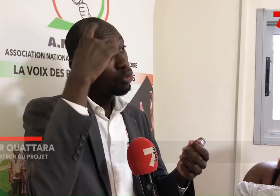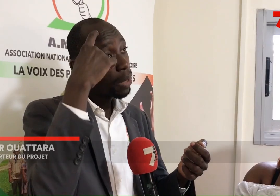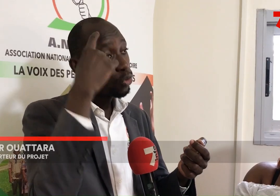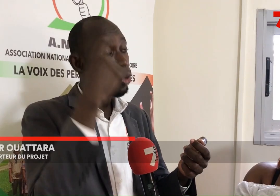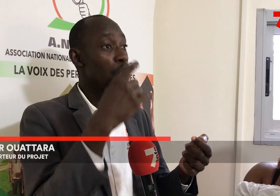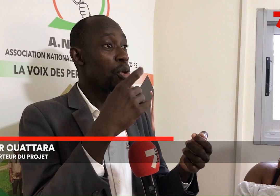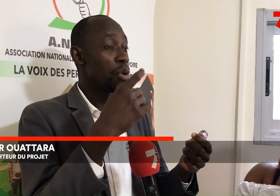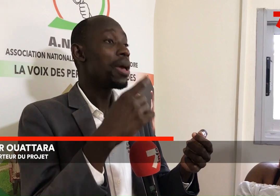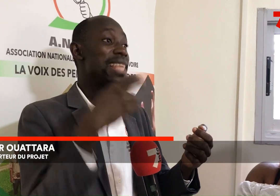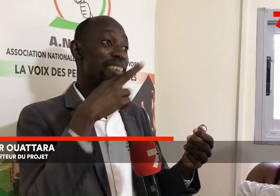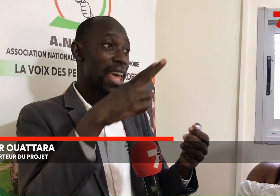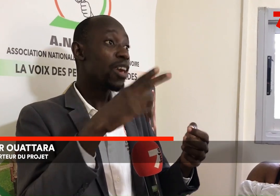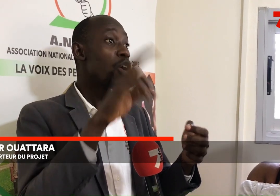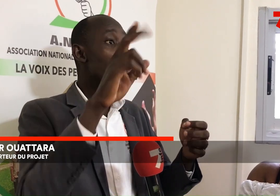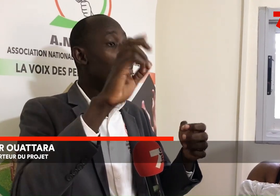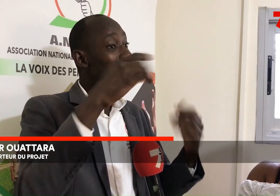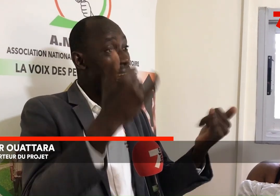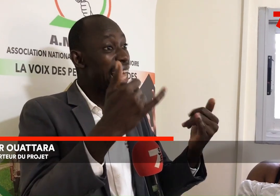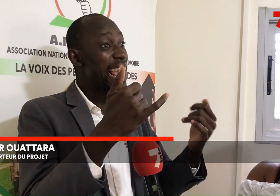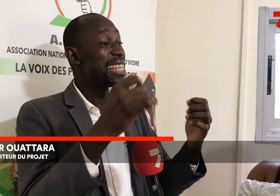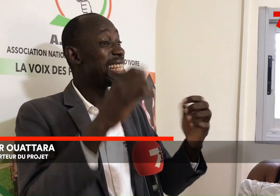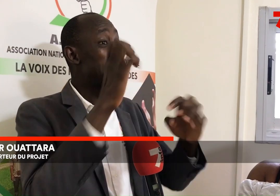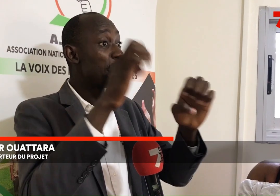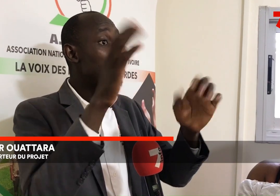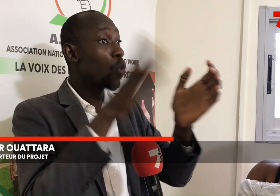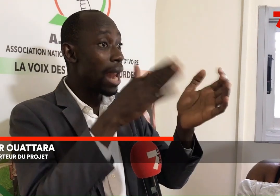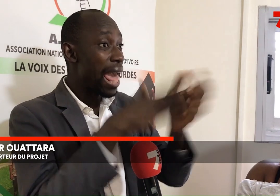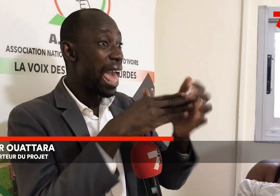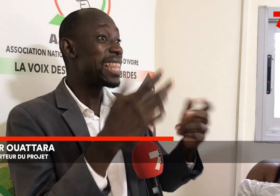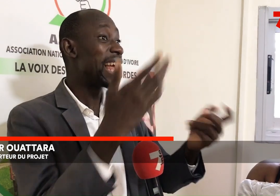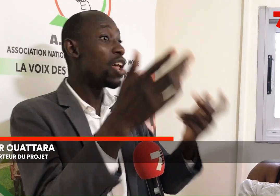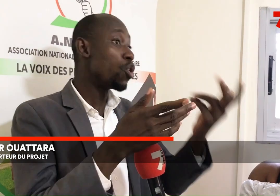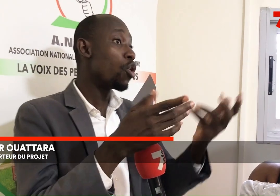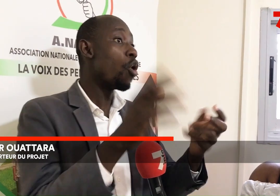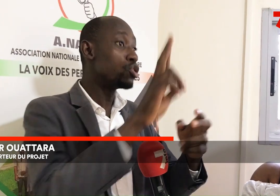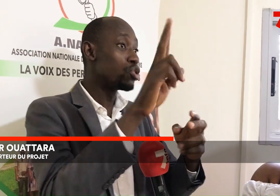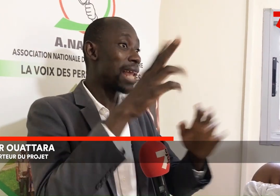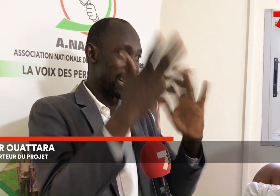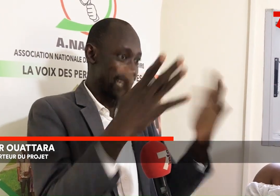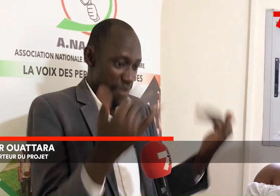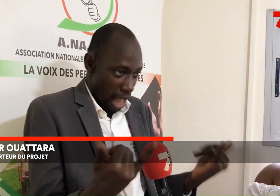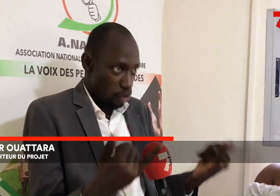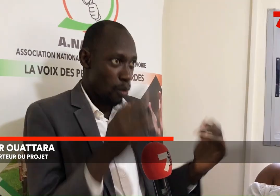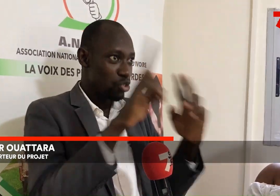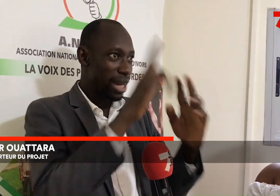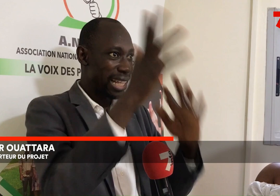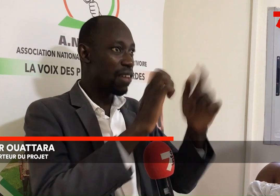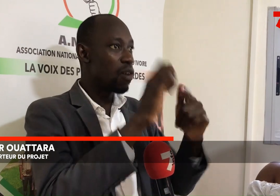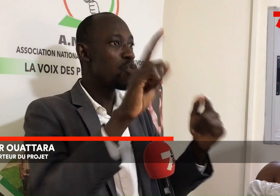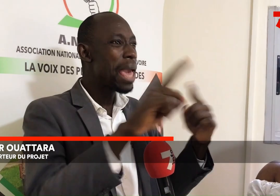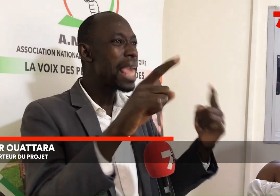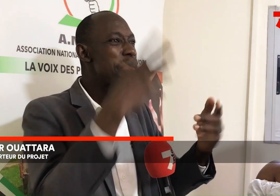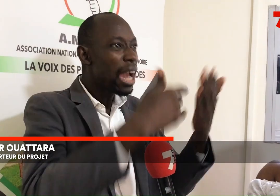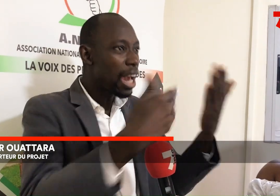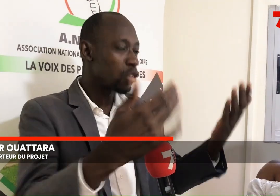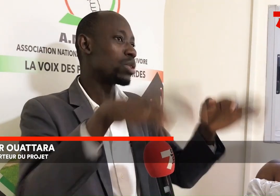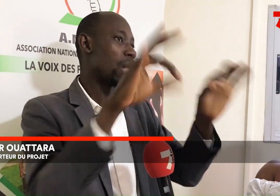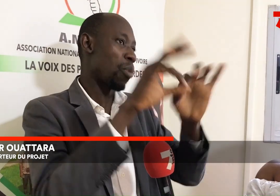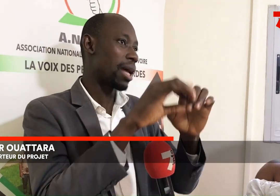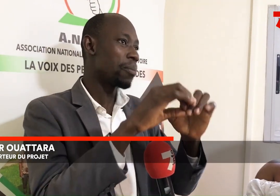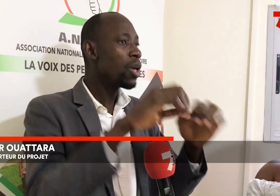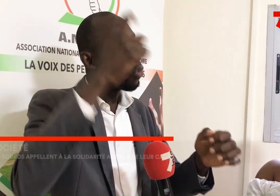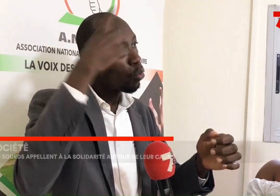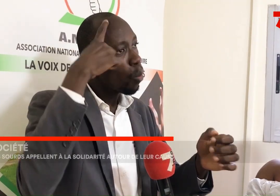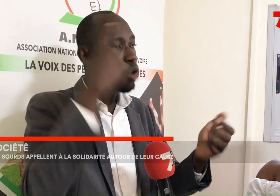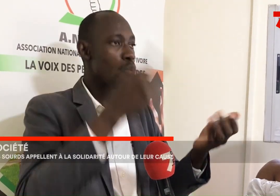Nous pensons que c'est vrai que dans les états-Unis scolaires, dans les lieux, on utilise la langue des signes. Tout le utilise la langue des signes, mais il manque quelque chose d